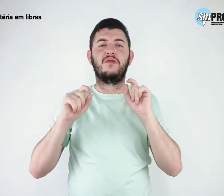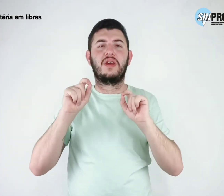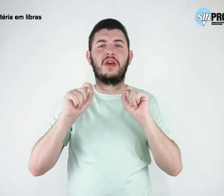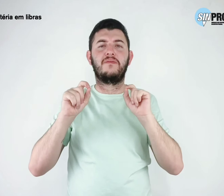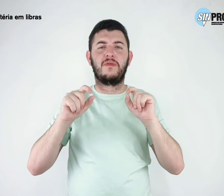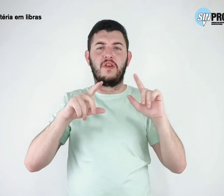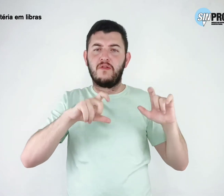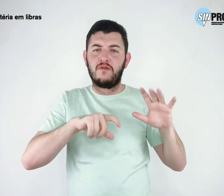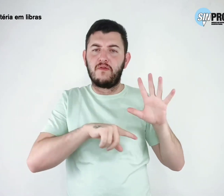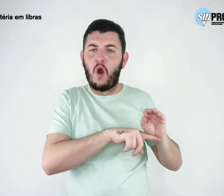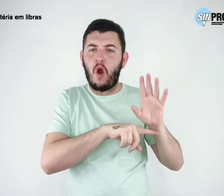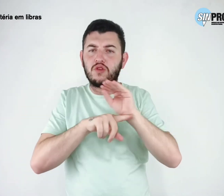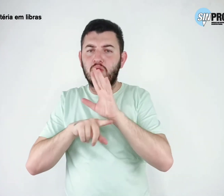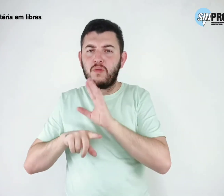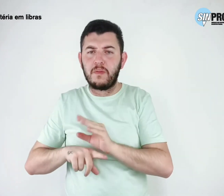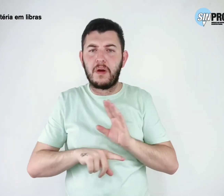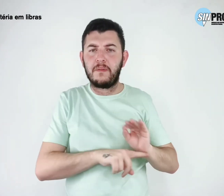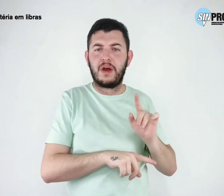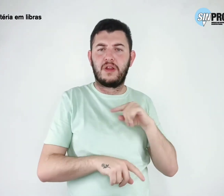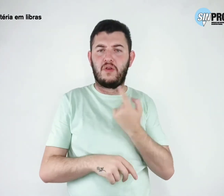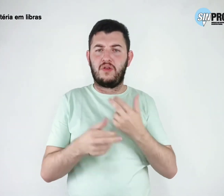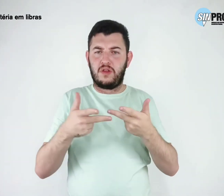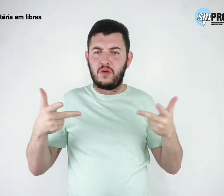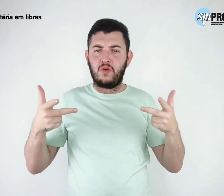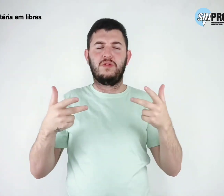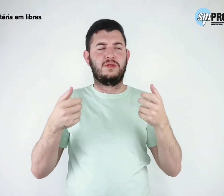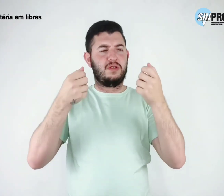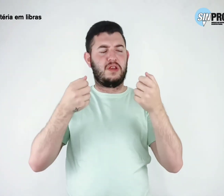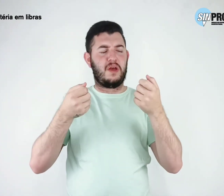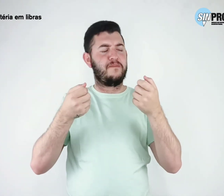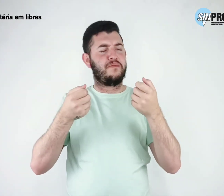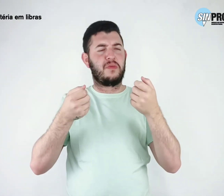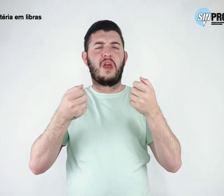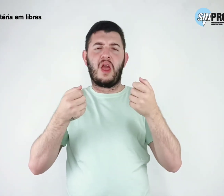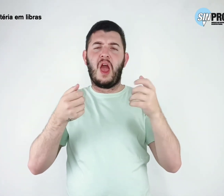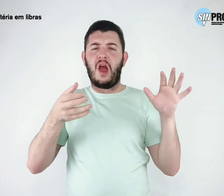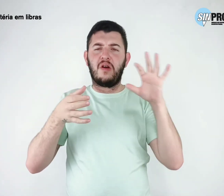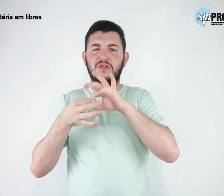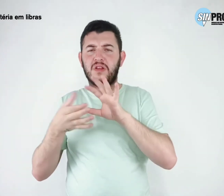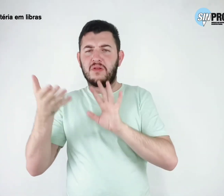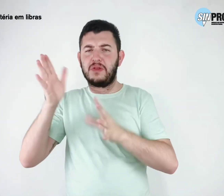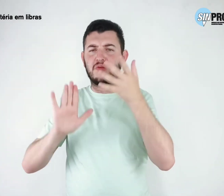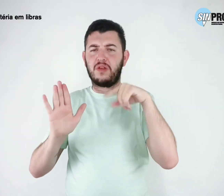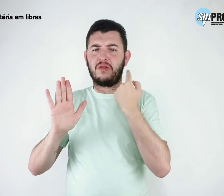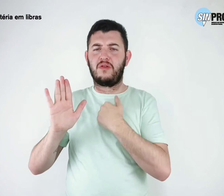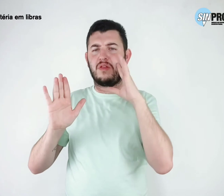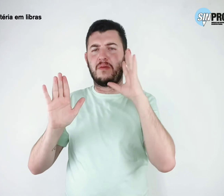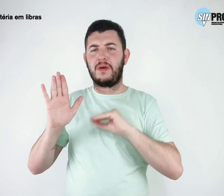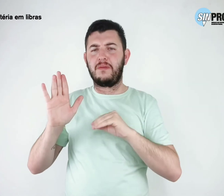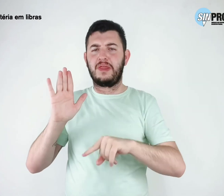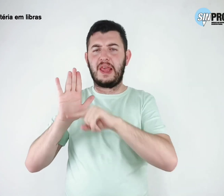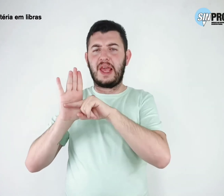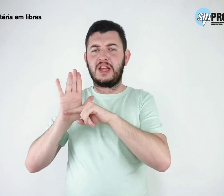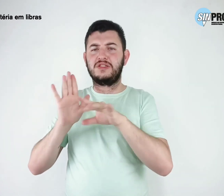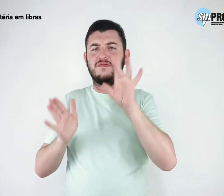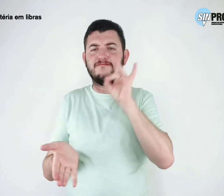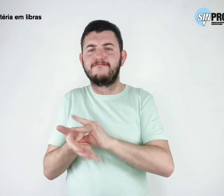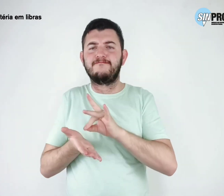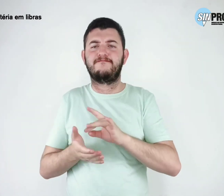apetrechos sagrados, associando-os a uma situação negativa. Essa